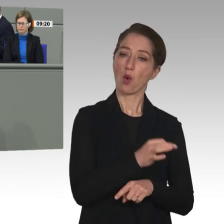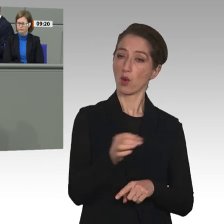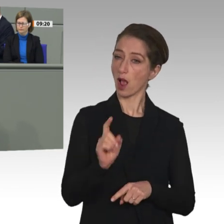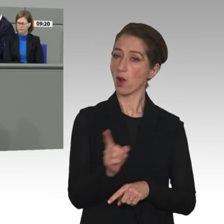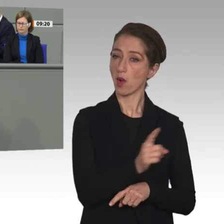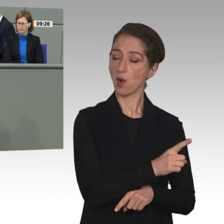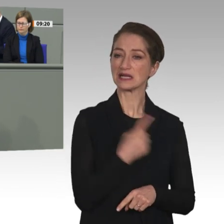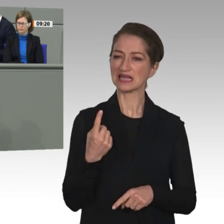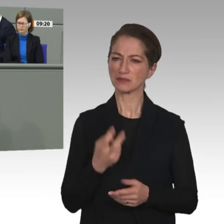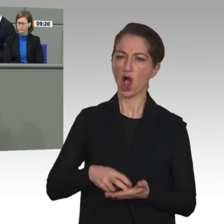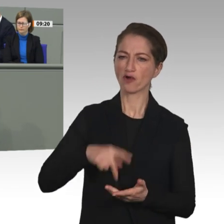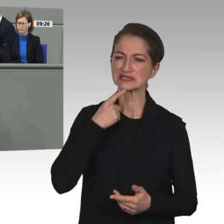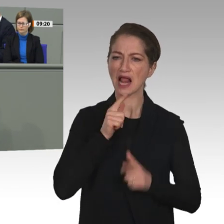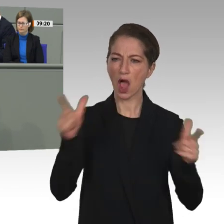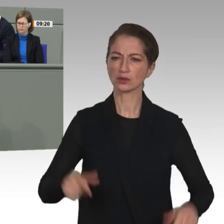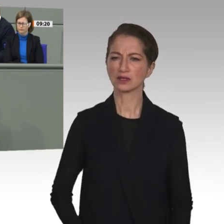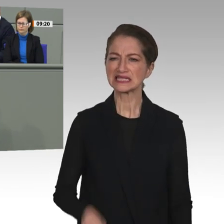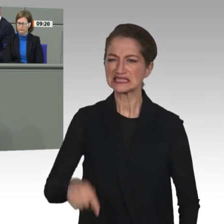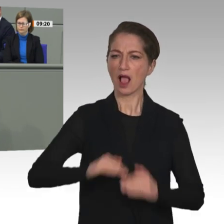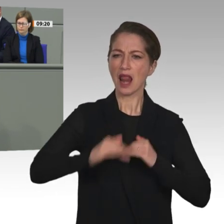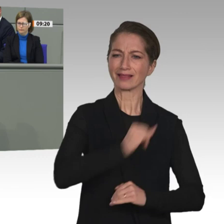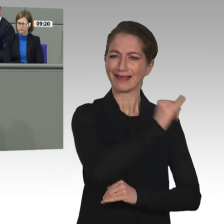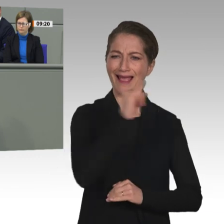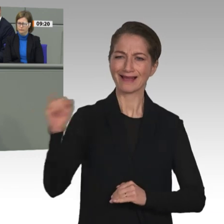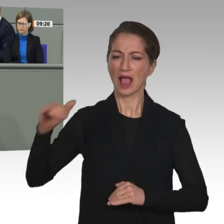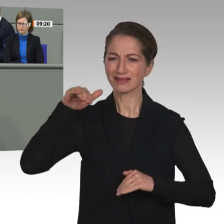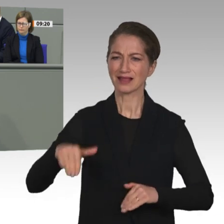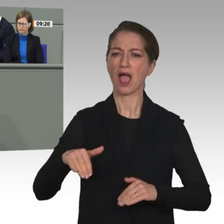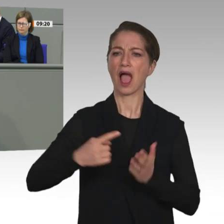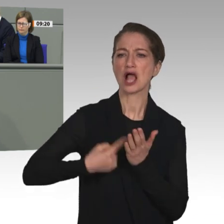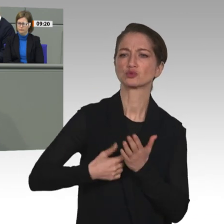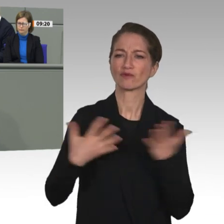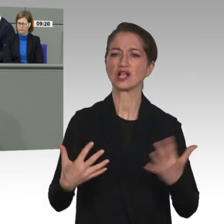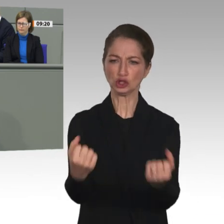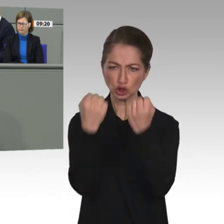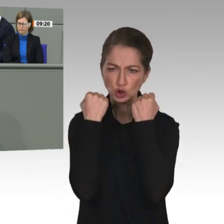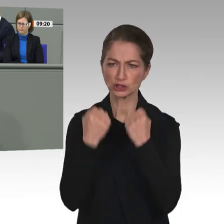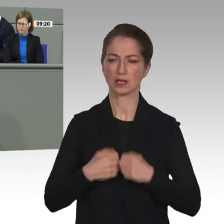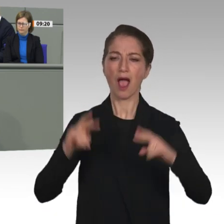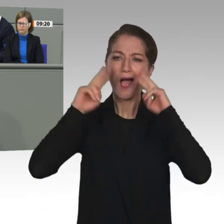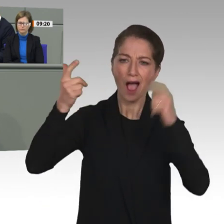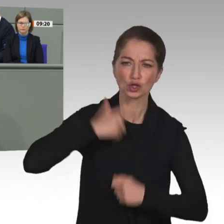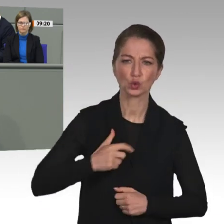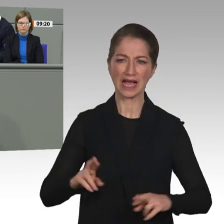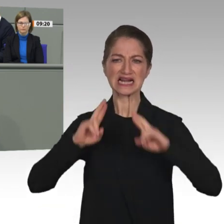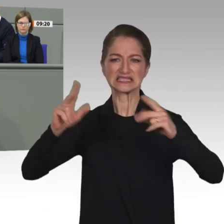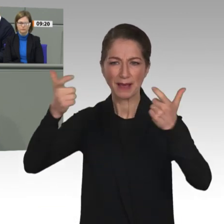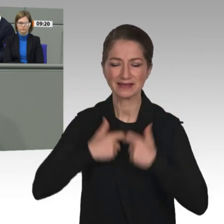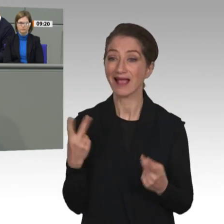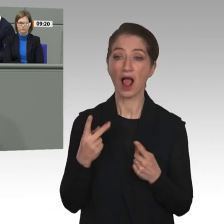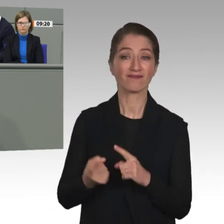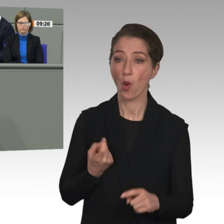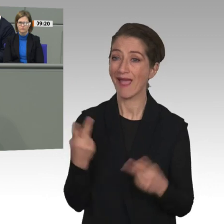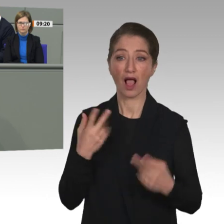sie aufstehen und laut sagen, jeder in diesem Land hat Anspruch auf Schutz, Achtung und Respekt, egal woher er kommt und egal was